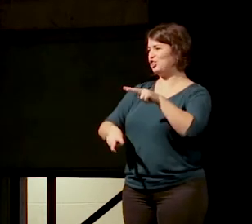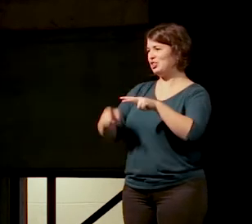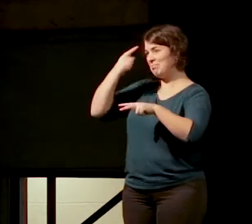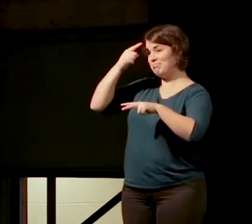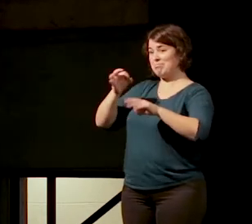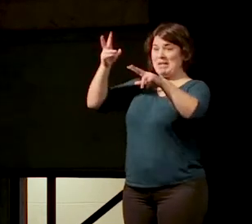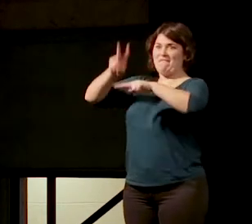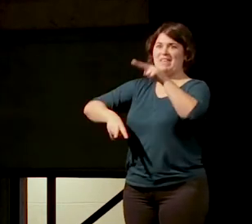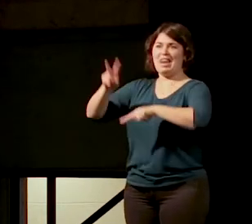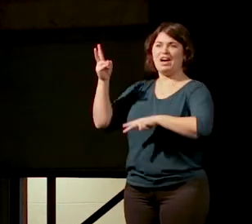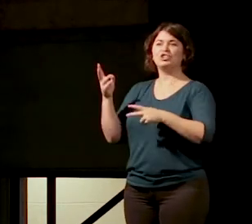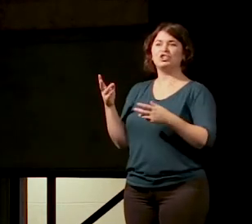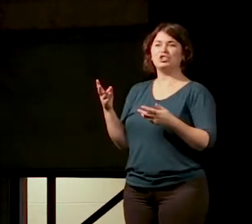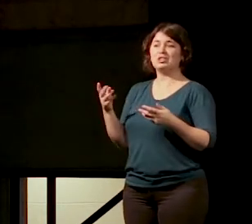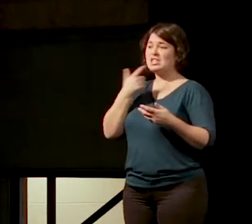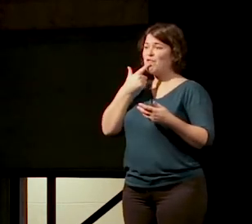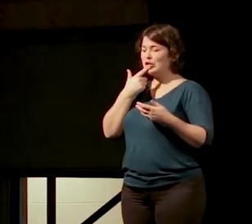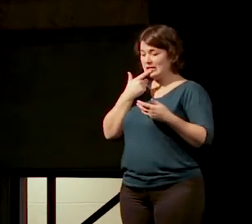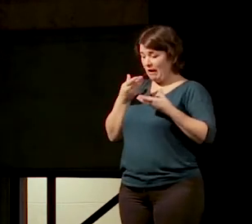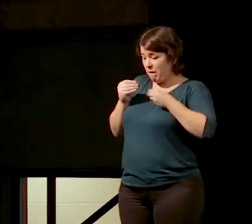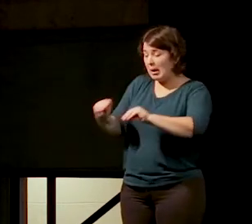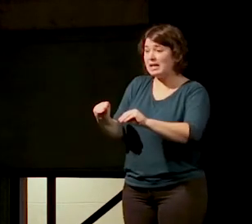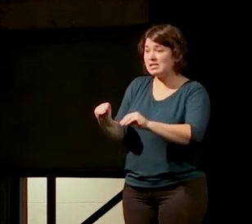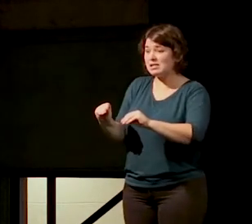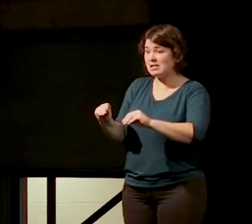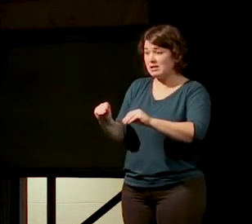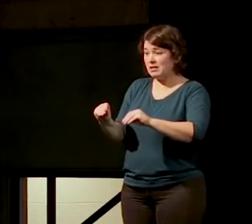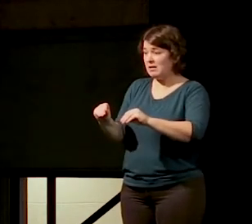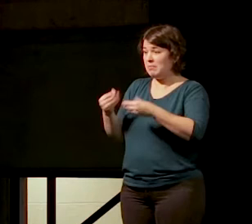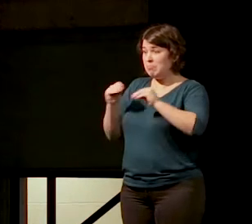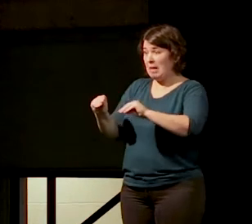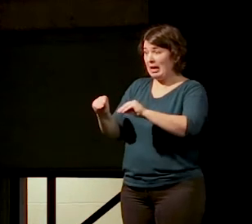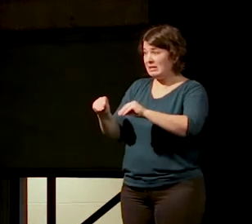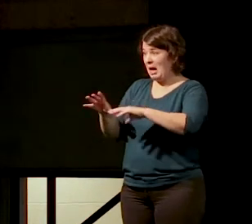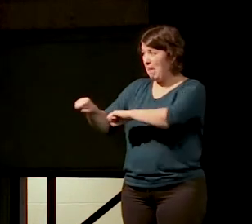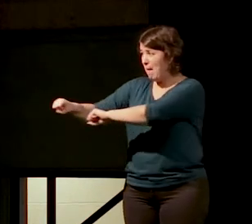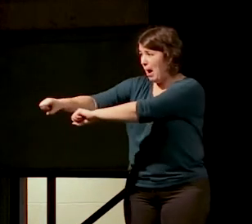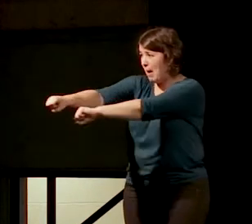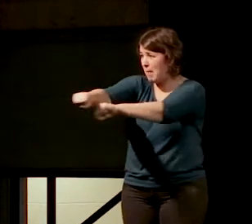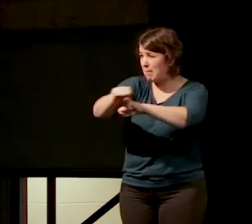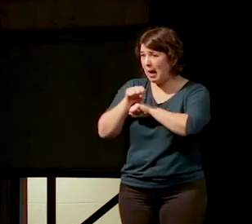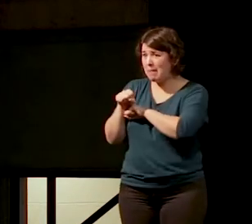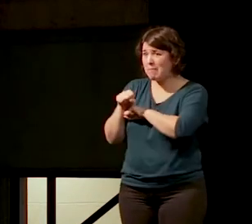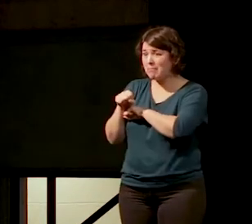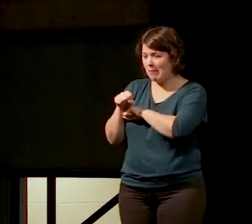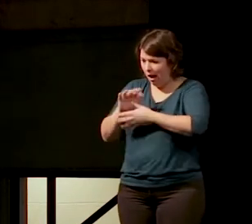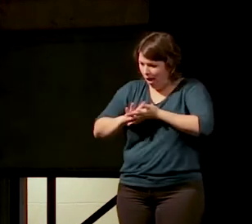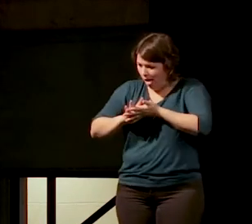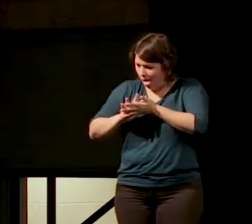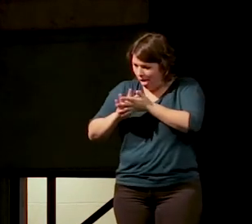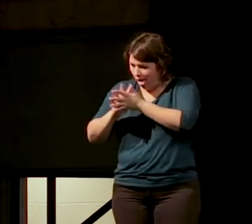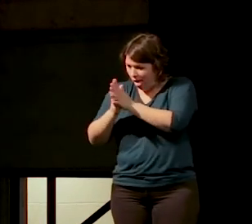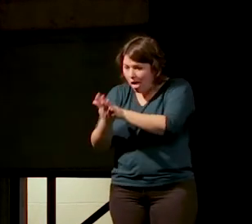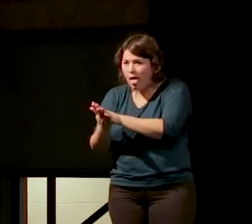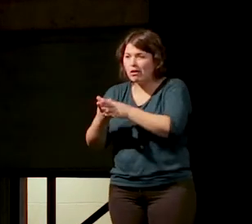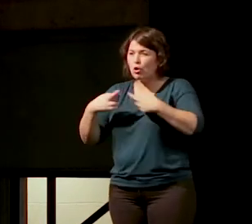l'esprit village, c'est le commerce. Nous n'avons plus un seul local commercial de disponible. Alors transformons progressivement la